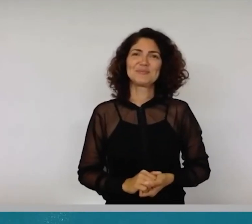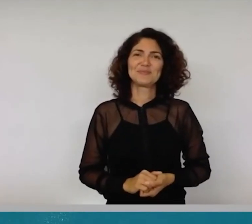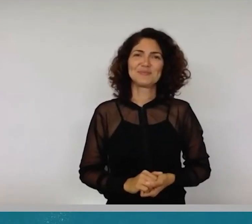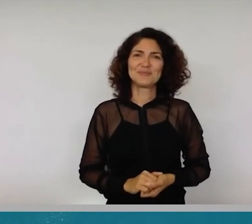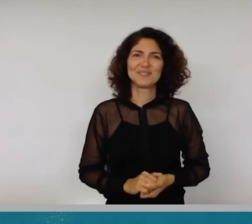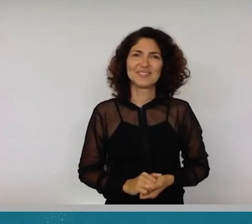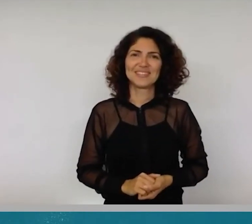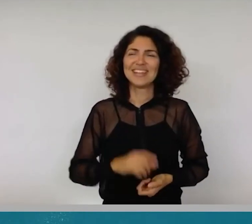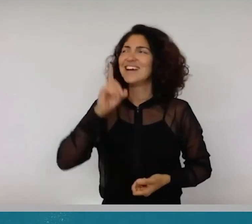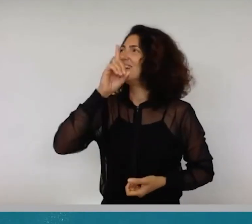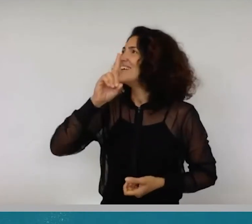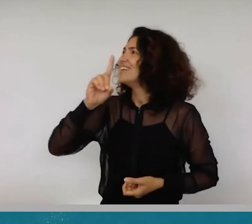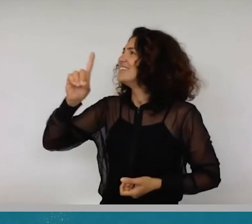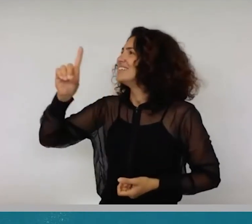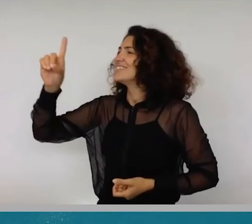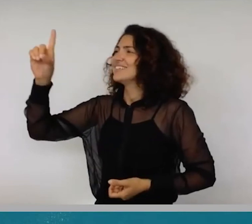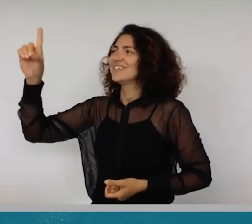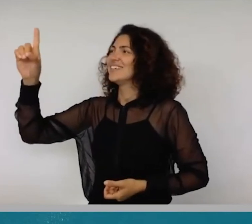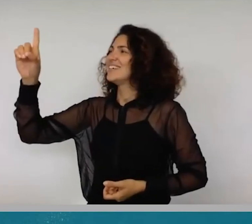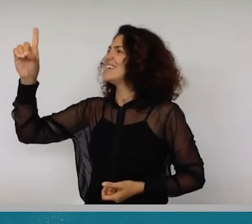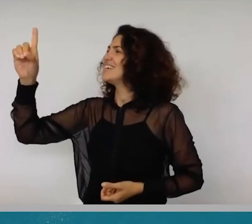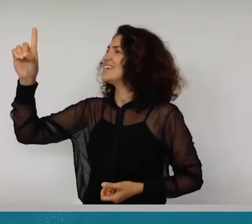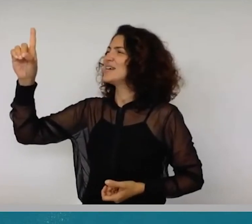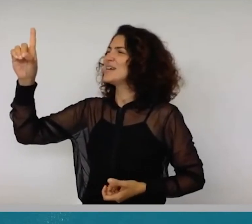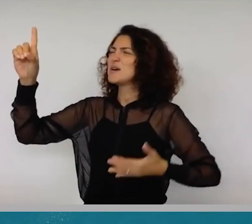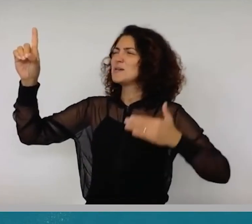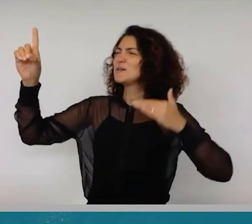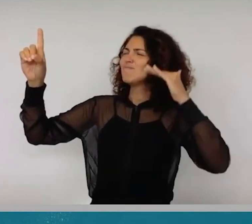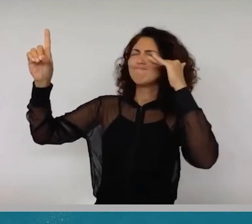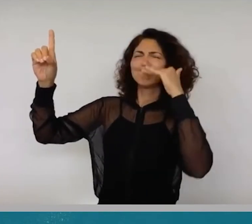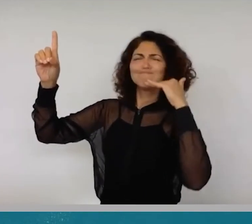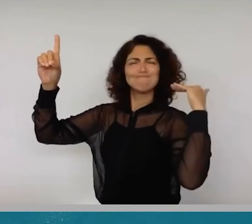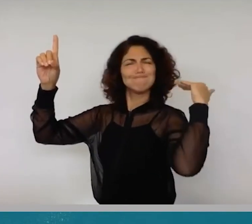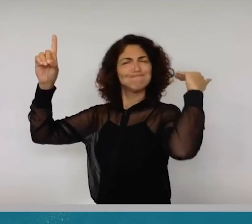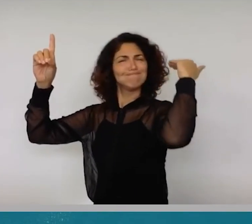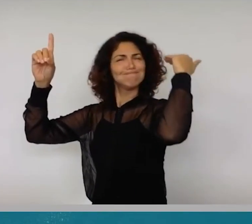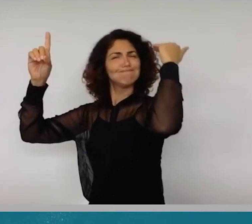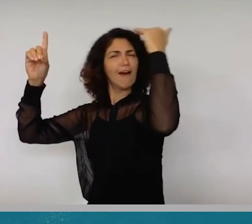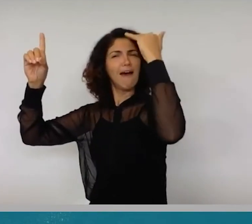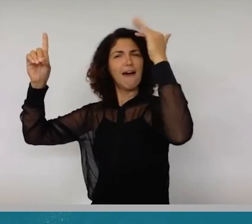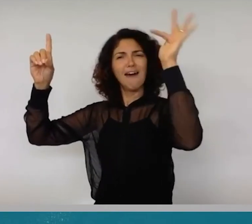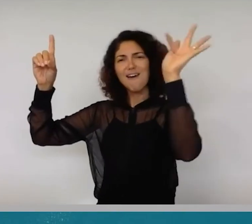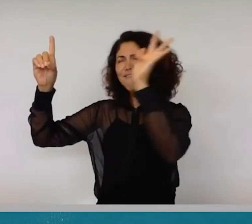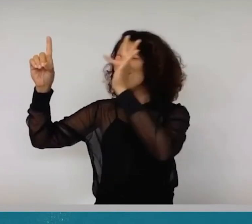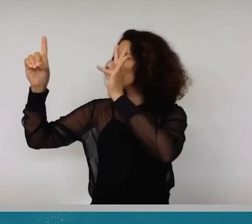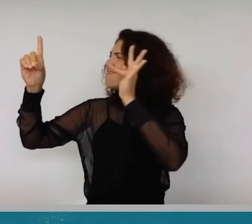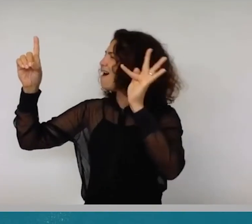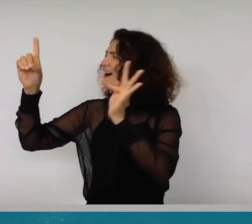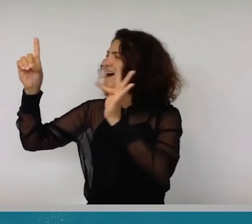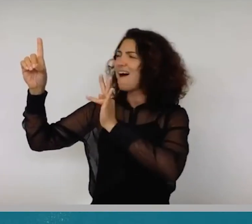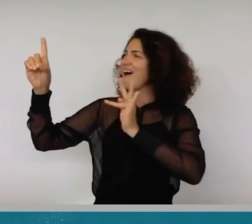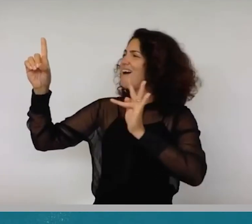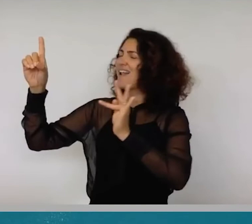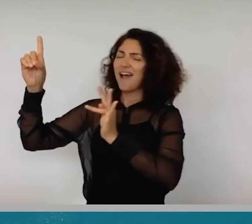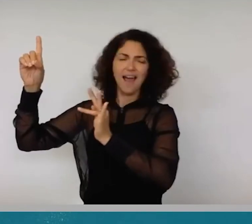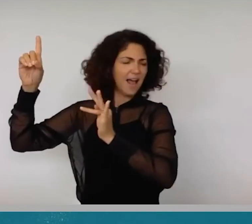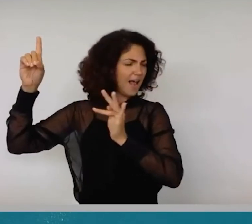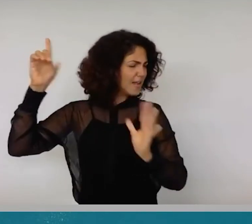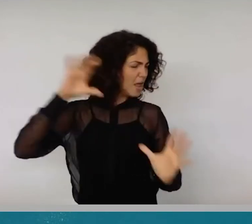Deus que excede toda a alegria que esse mundo, nesse momento, pode te